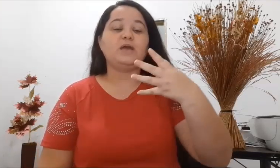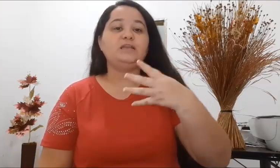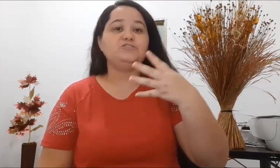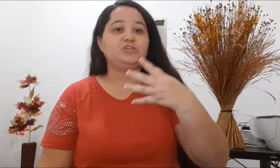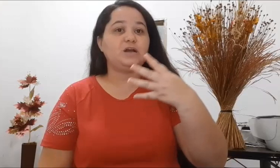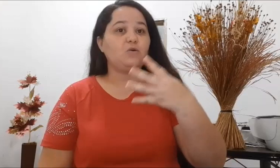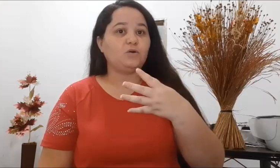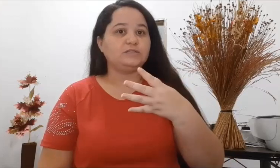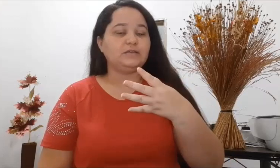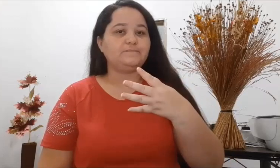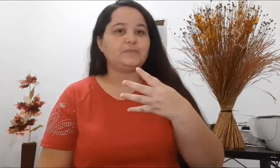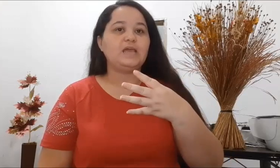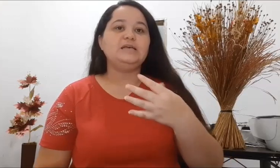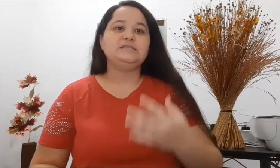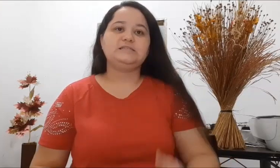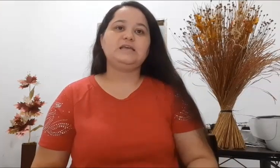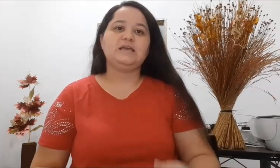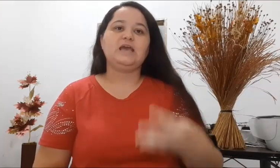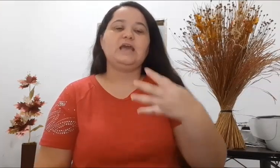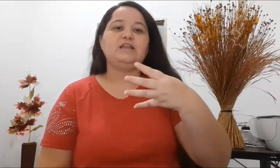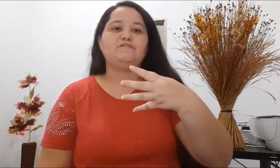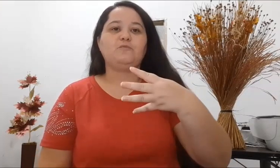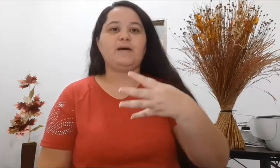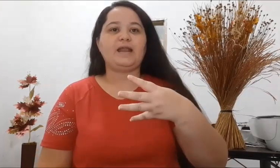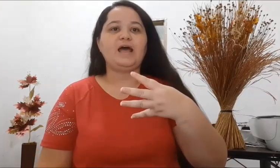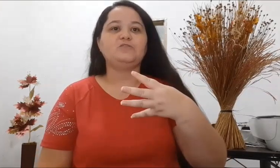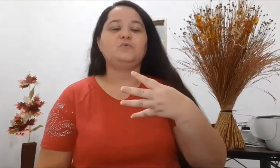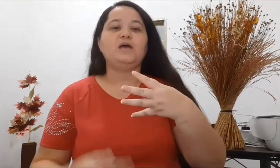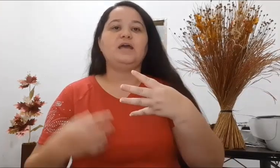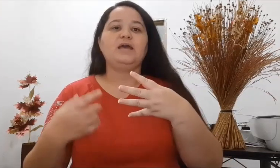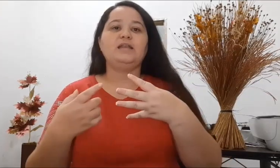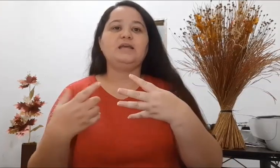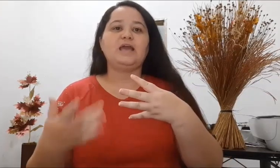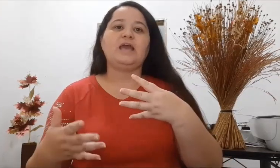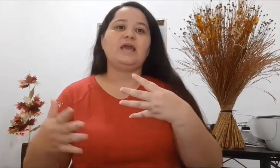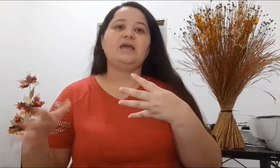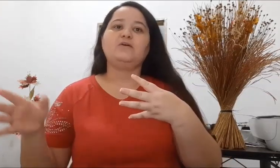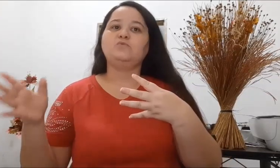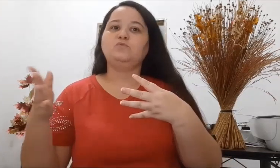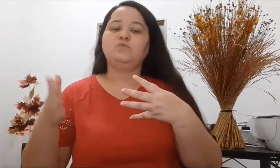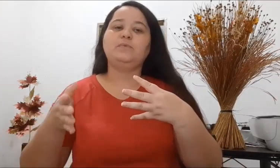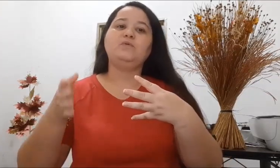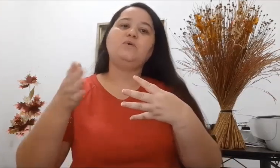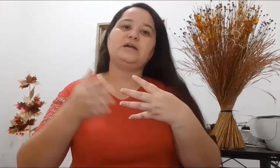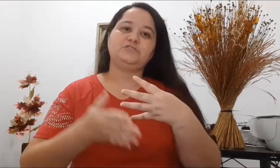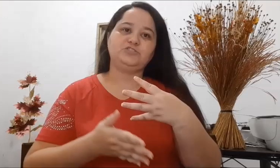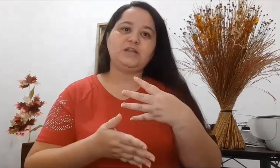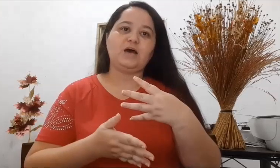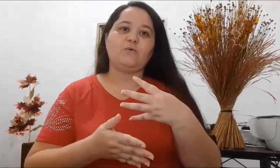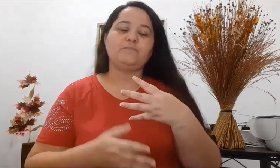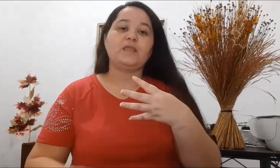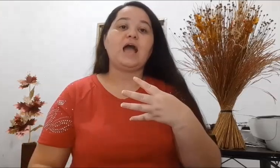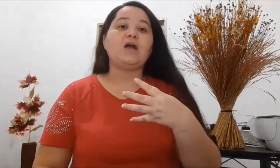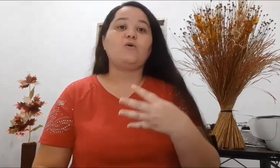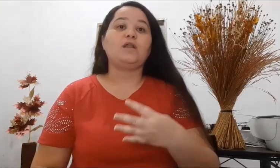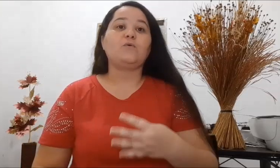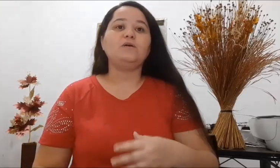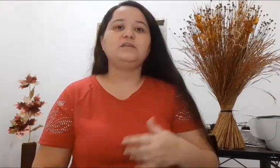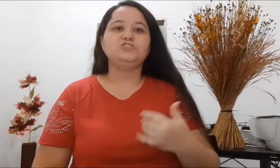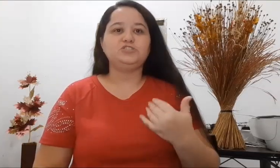ele indica ordem. Se ele for parado, ele é o número cardinal. Agora, quando a gente